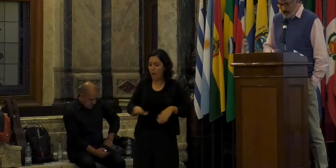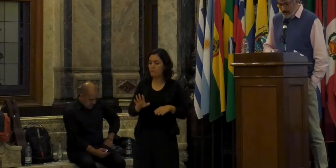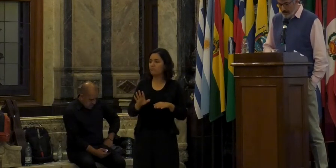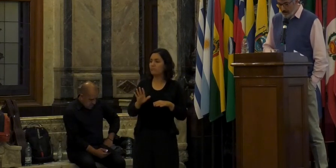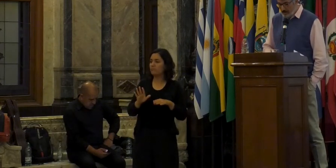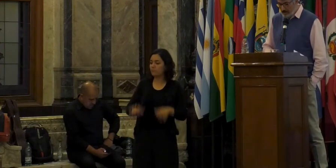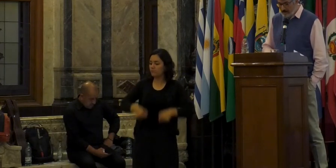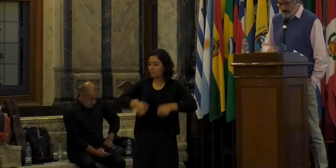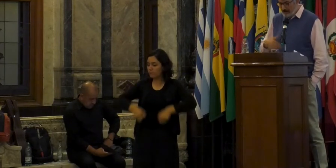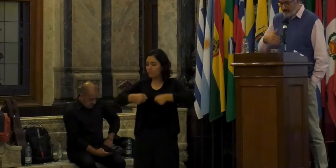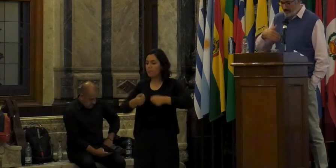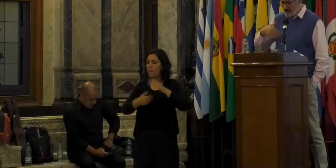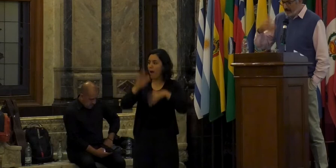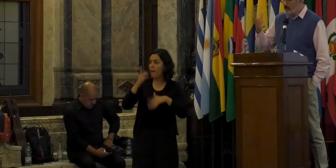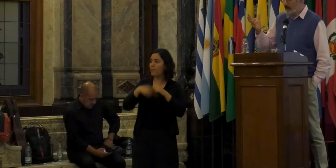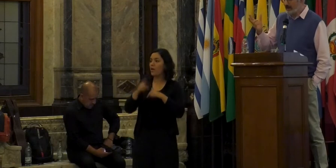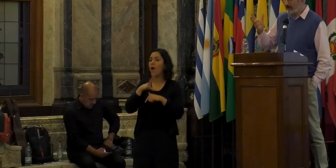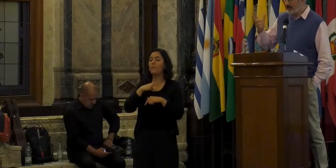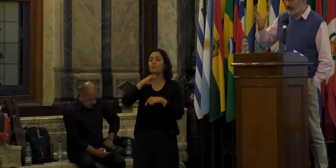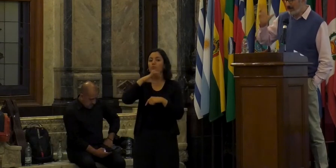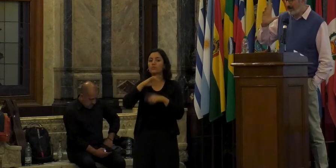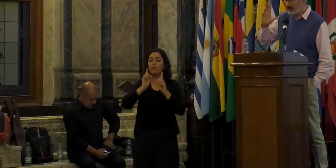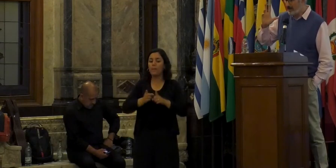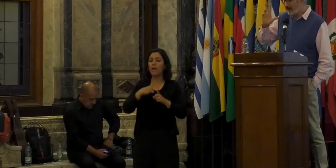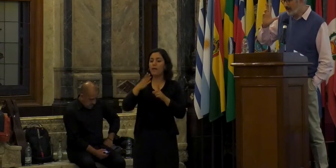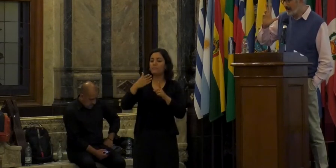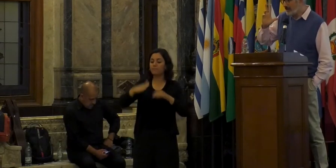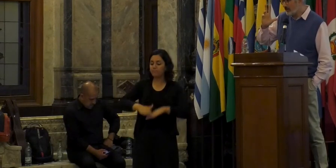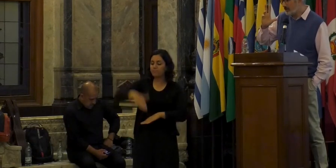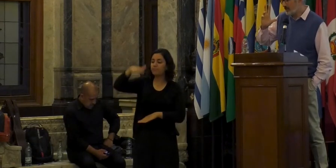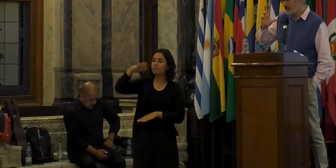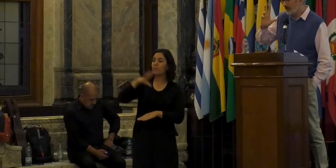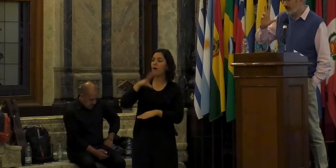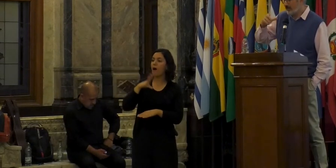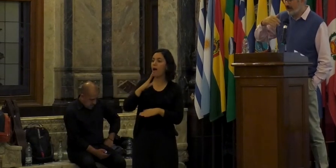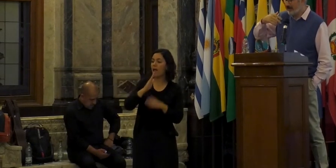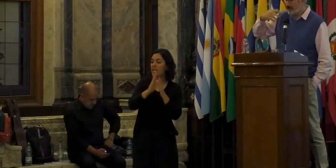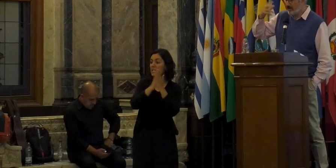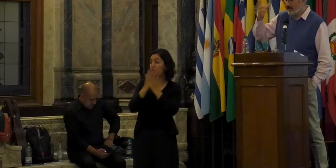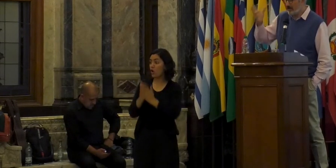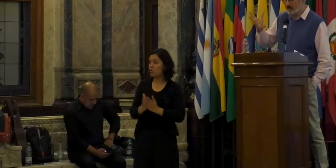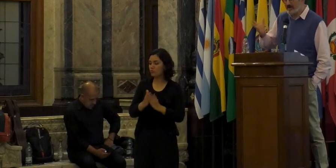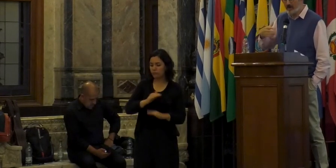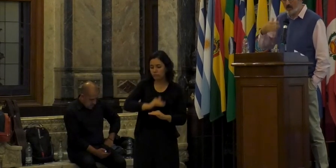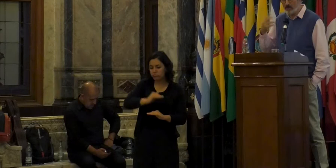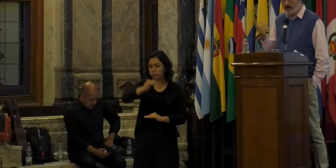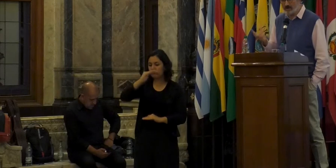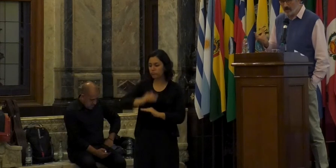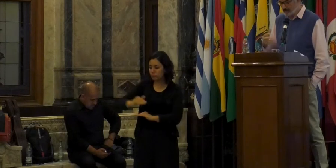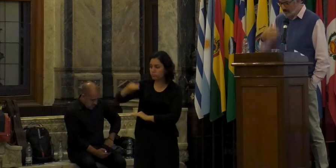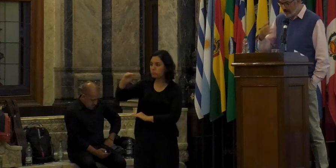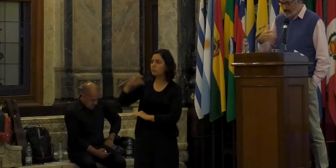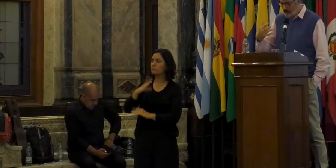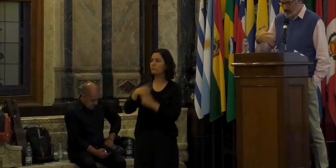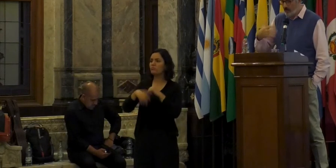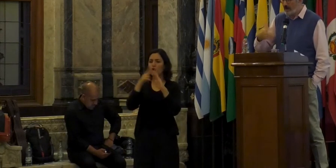Pero había otra chica que se había criado en un apartamento repleto de libros, ¿no? Porque sus padres eran biblioteconomistas y con muy pocas